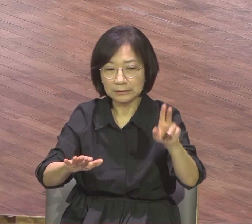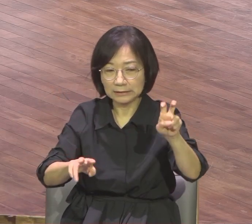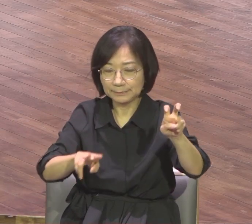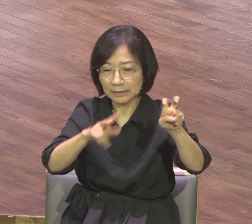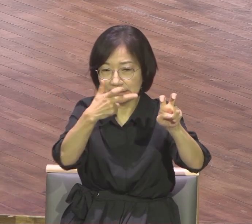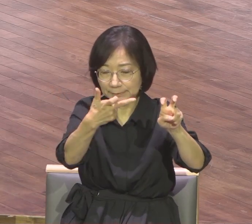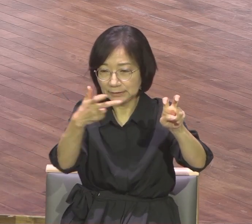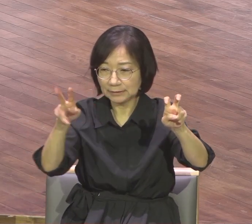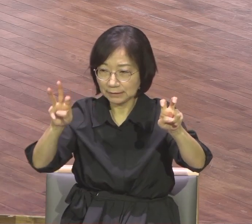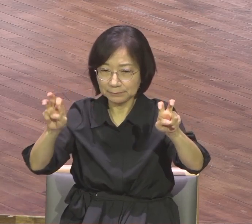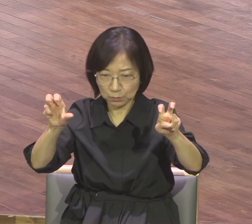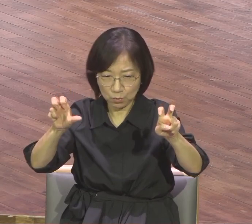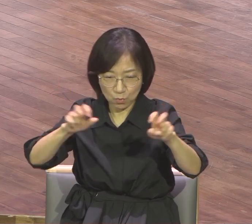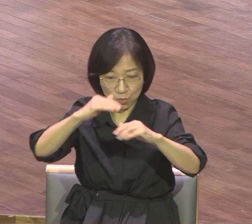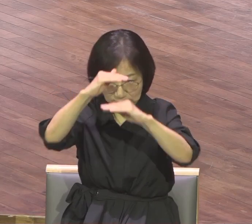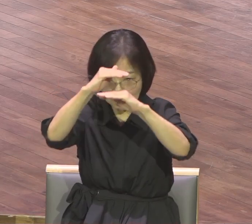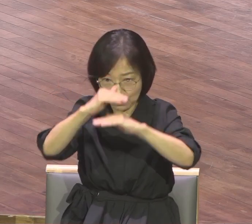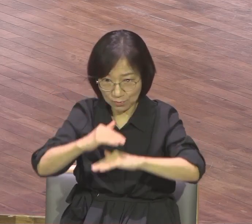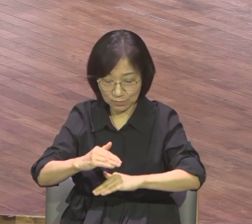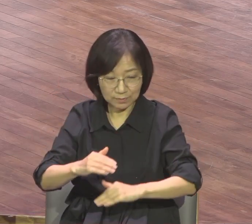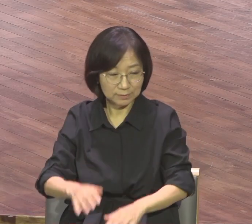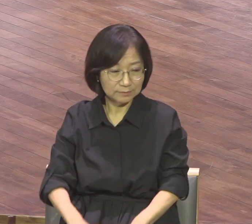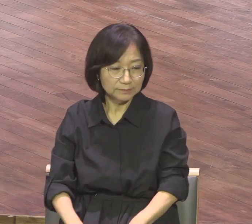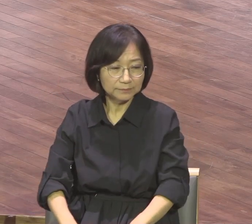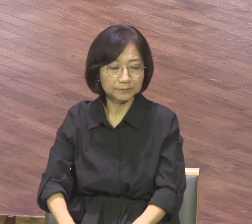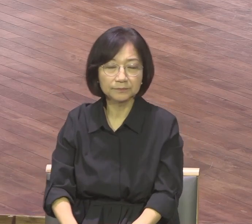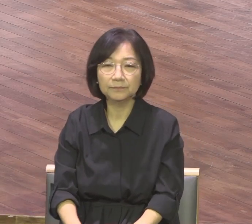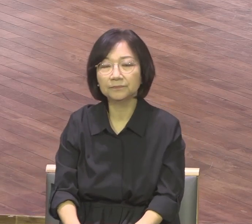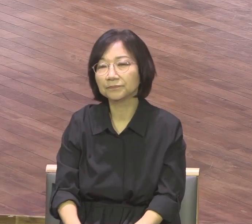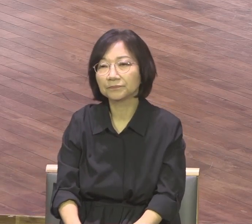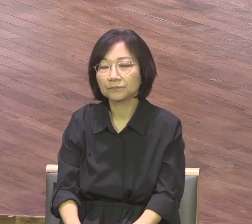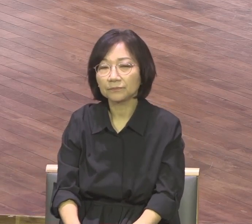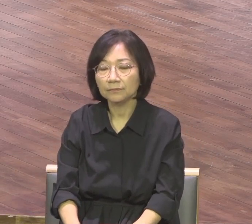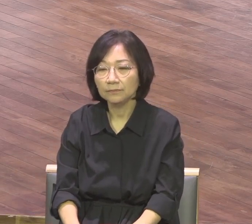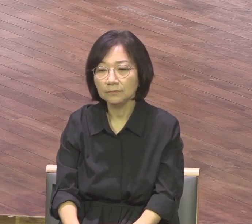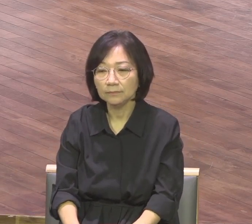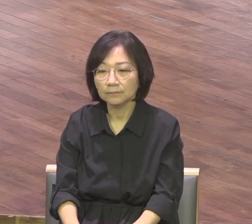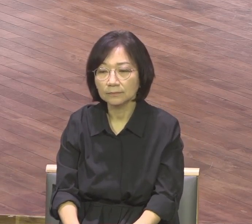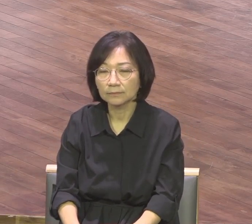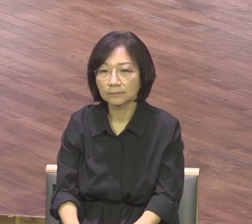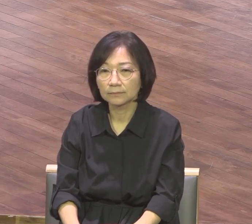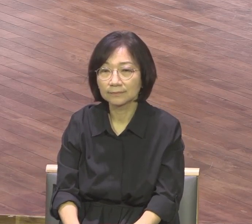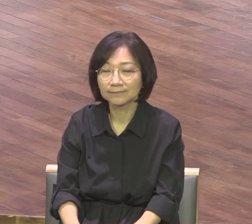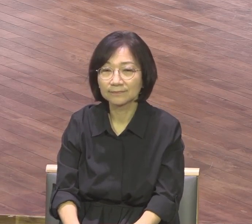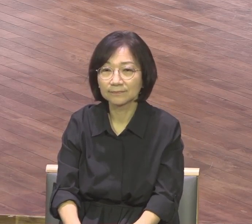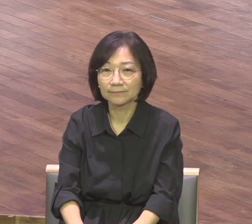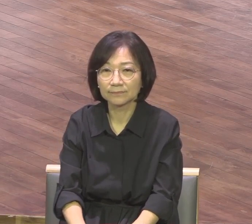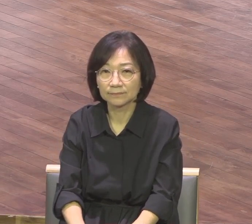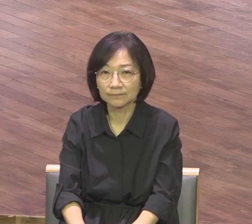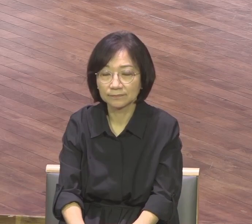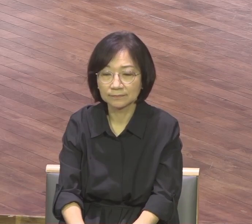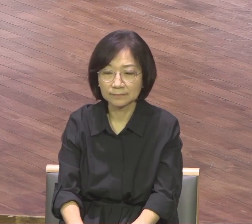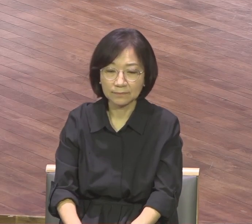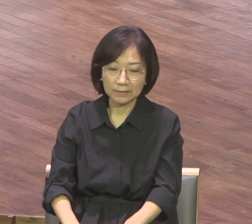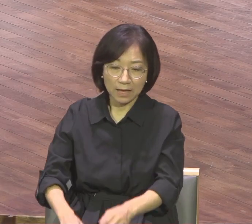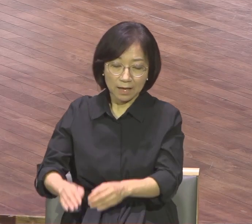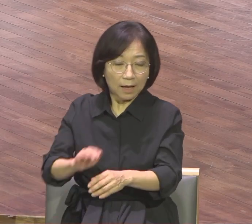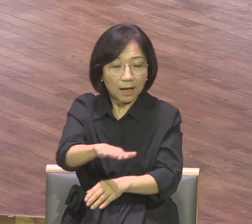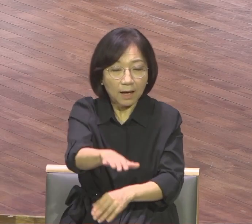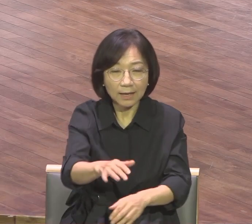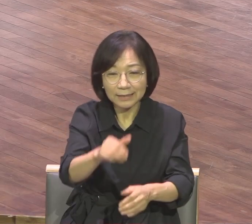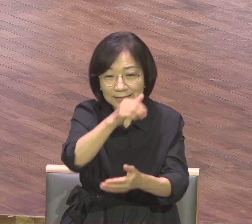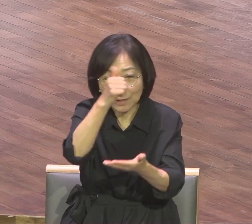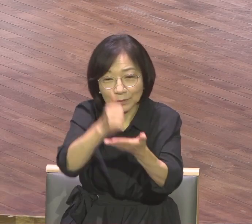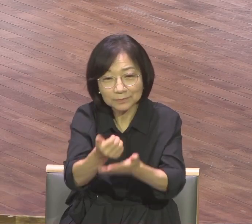말씀이에요. 특별히 본문 28절을 보면 하나님께서 맡겨주신 온 양떼를 위하여